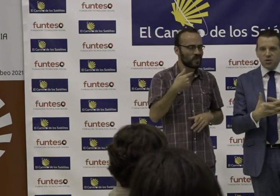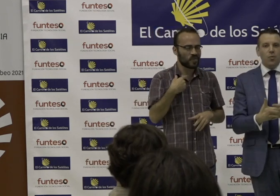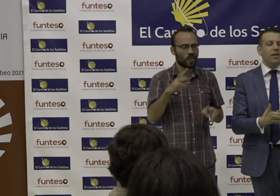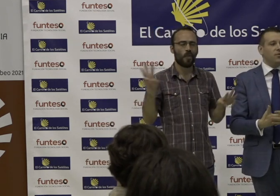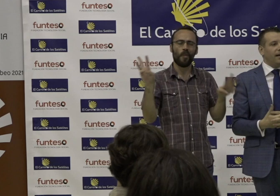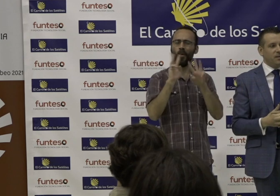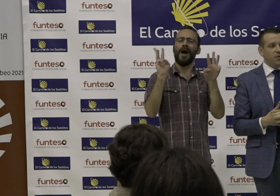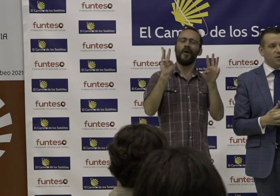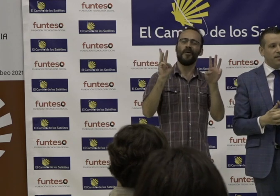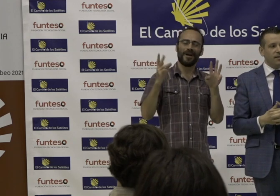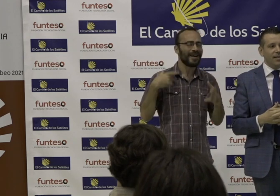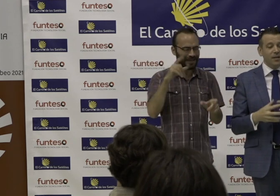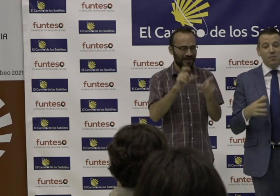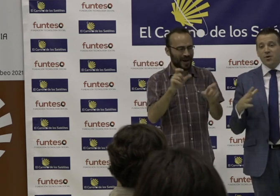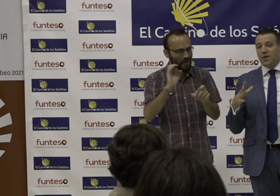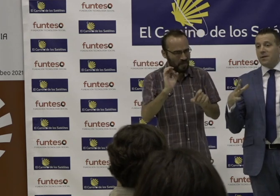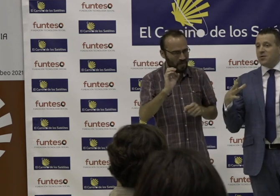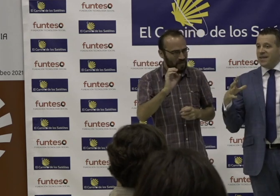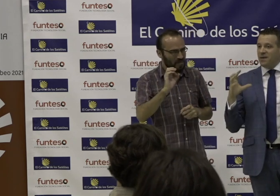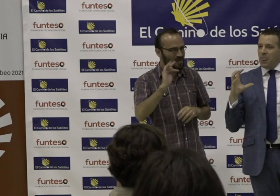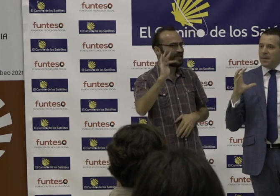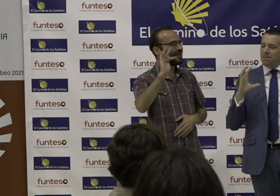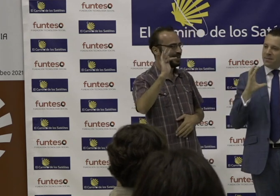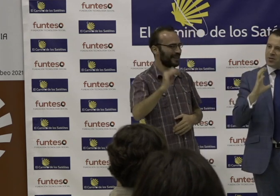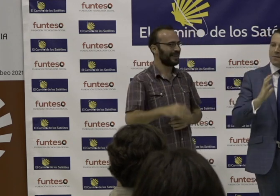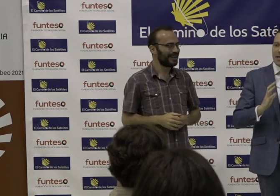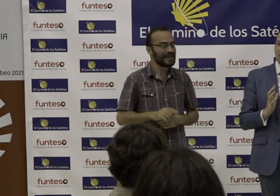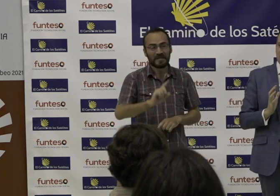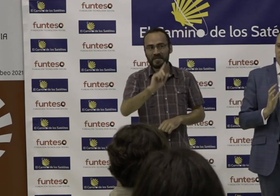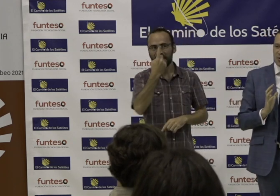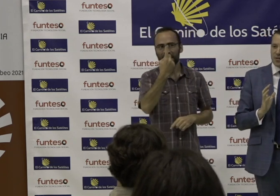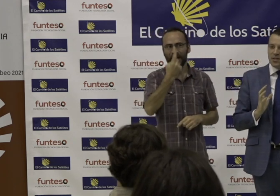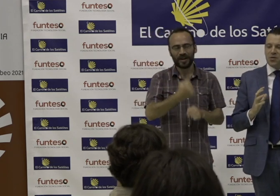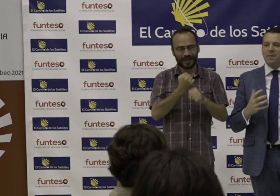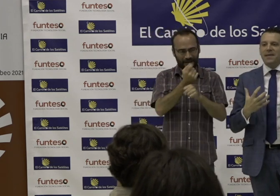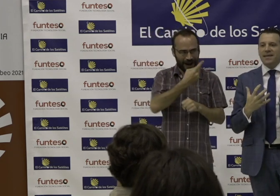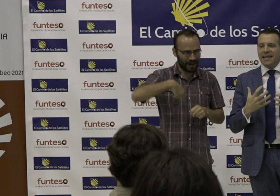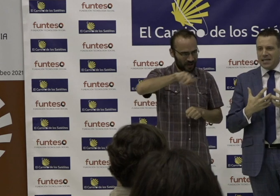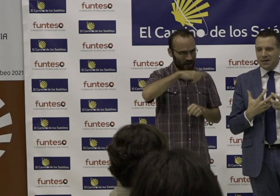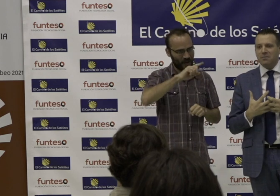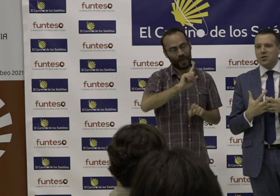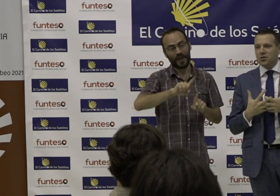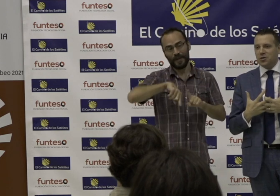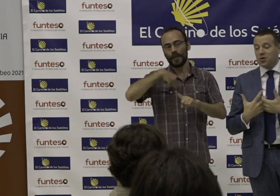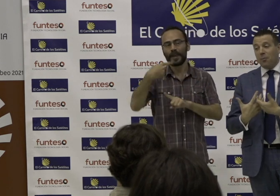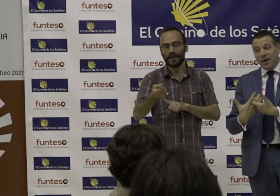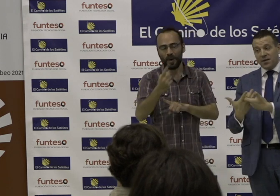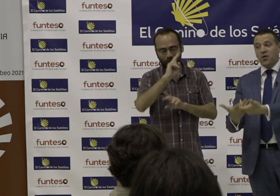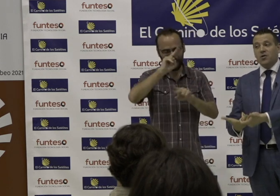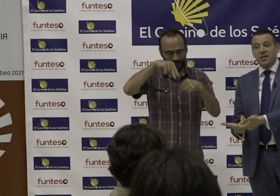es que esto puede ayudar a las personas. Por eso debemos de primero trabajar en nosotros y una vez que trabajemos en